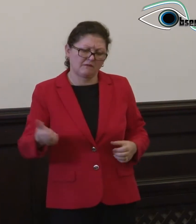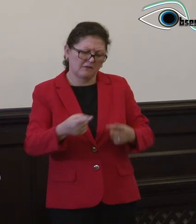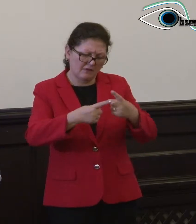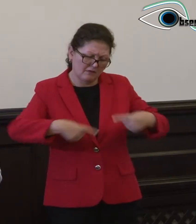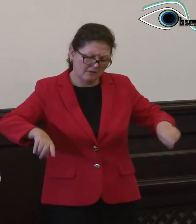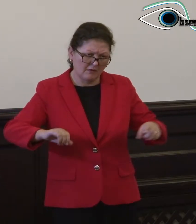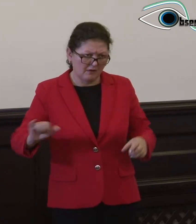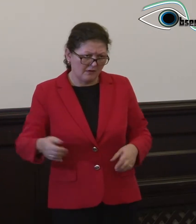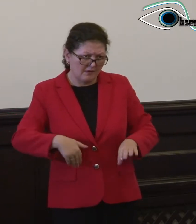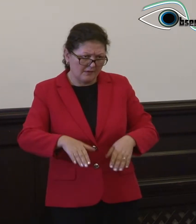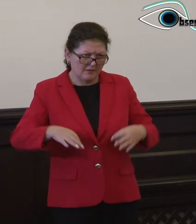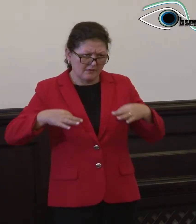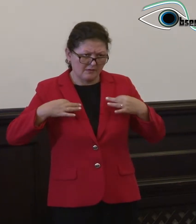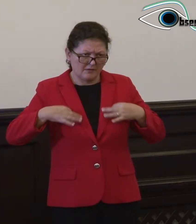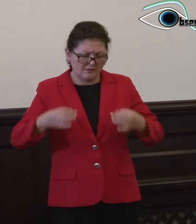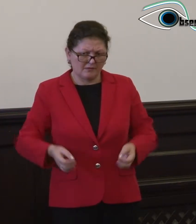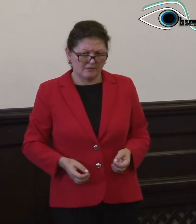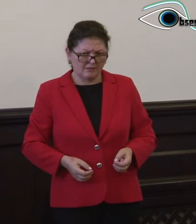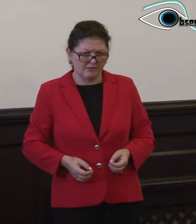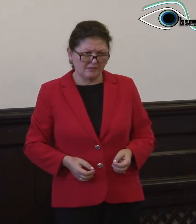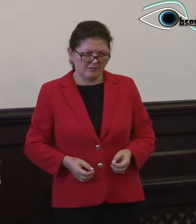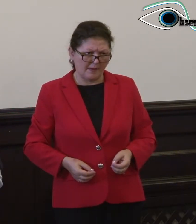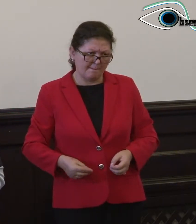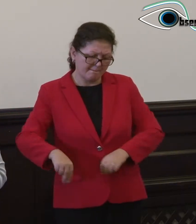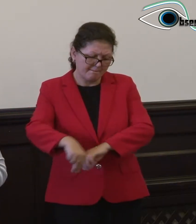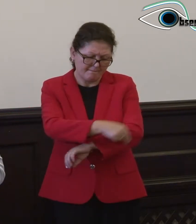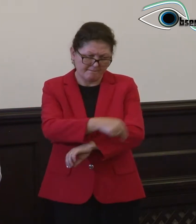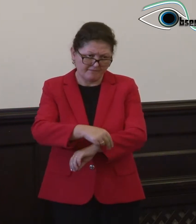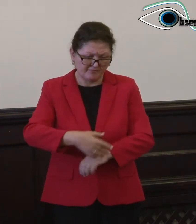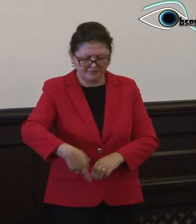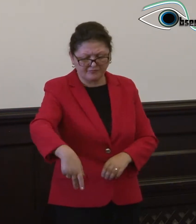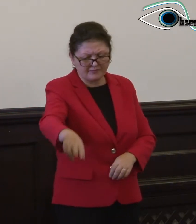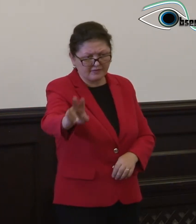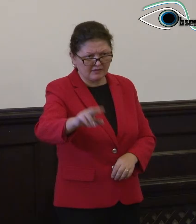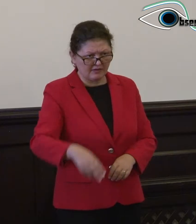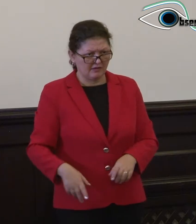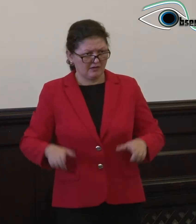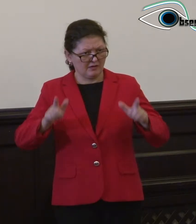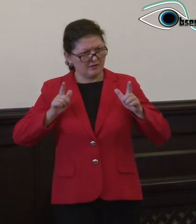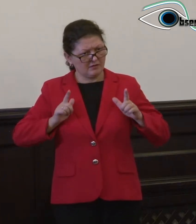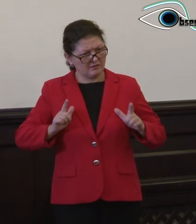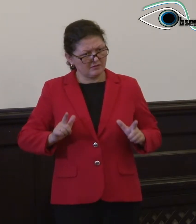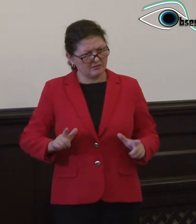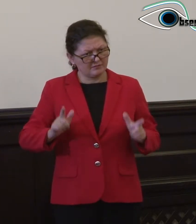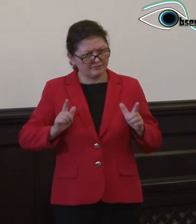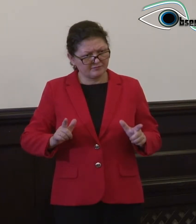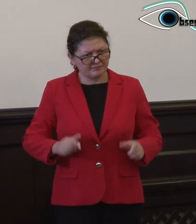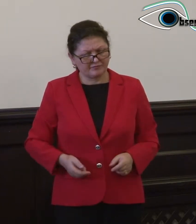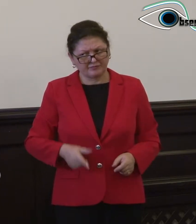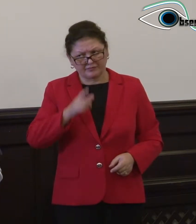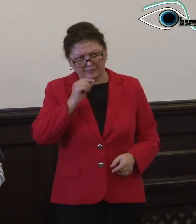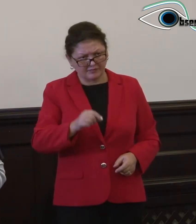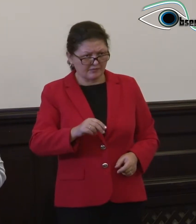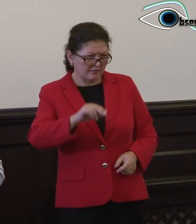și Ministerul Sănătății, dar proiectul a plecat. Se așteaptă acum doar, să